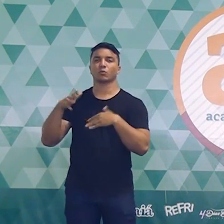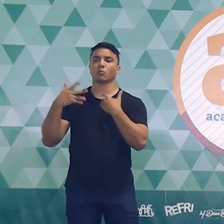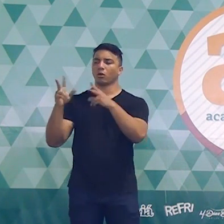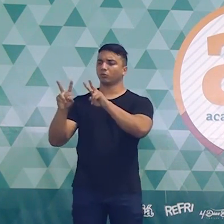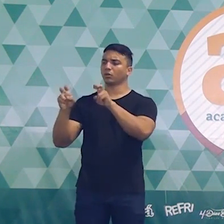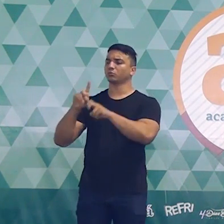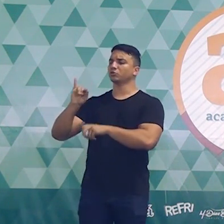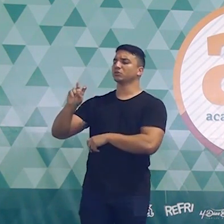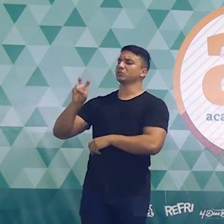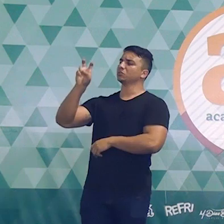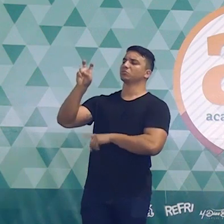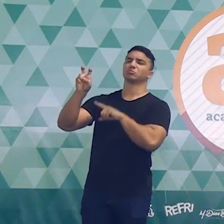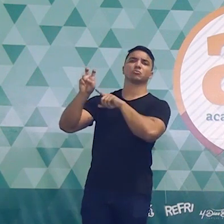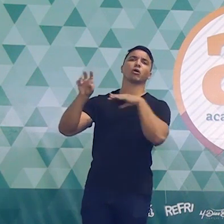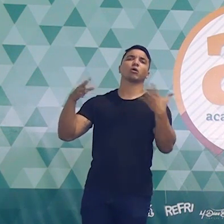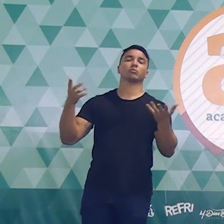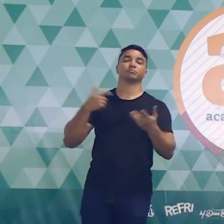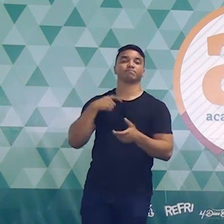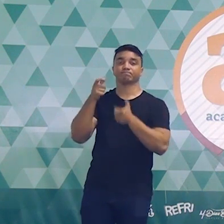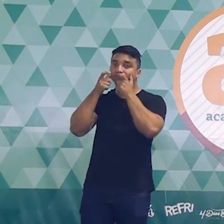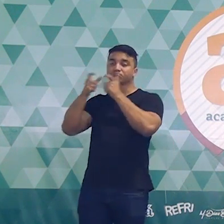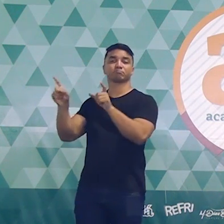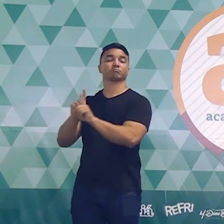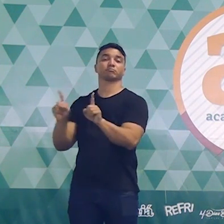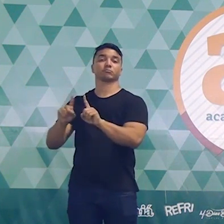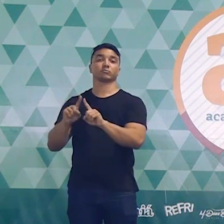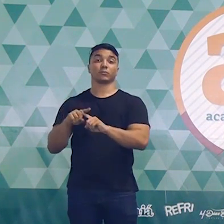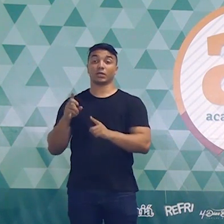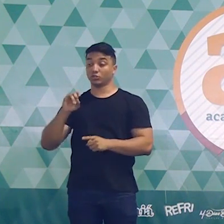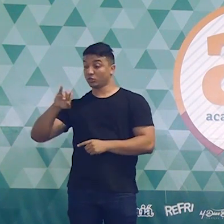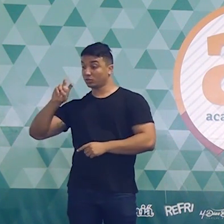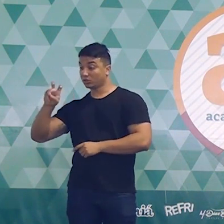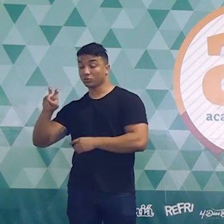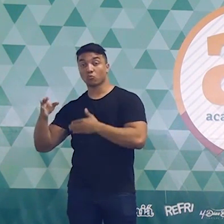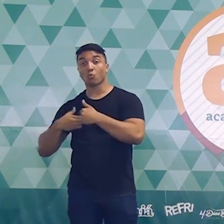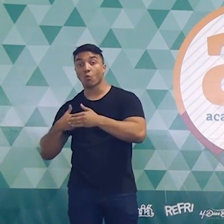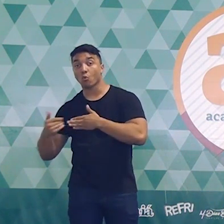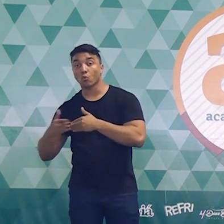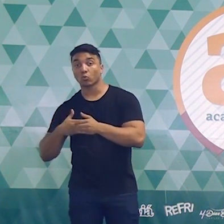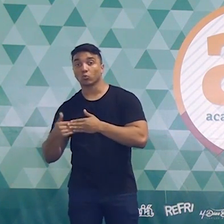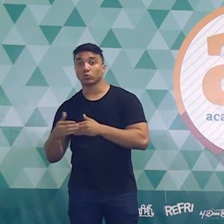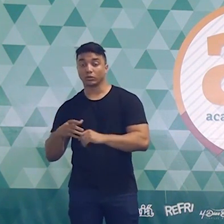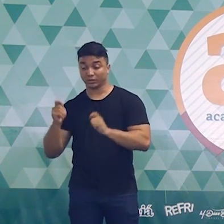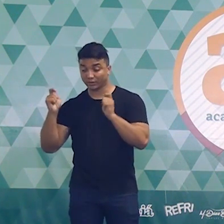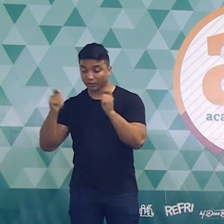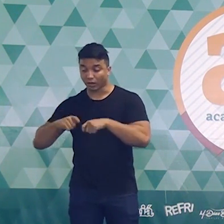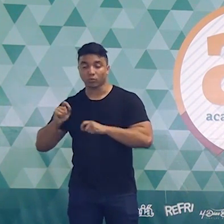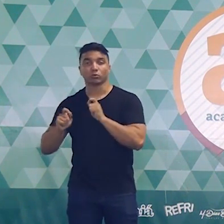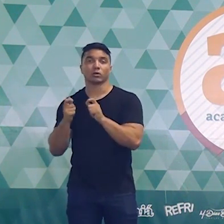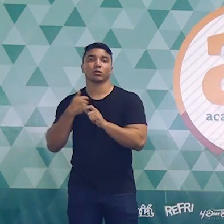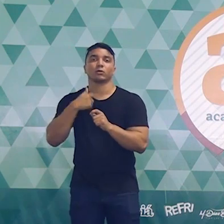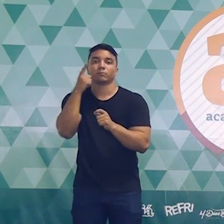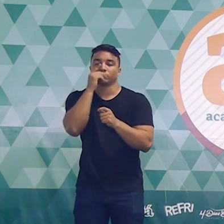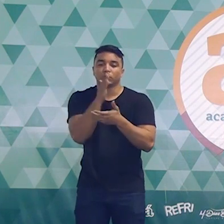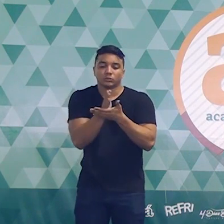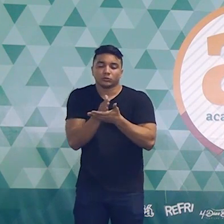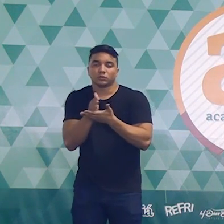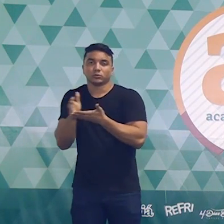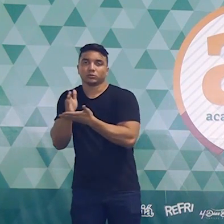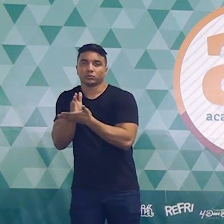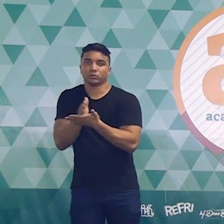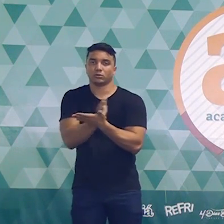dia 5? Não me interessa, mas o tema que cair dia 5 possibilita que eu divida